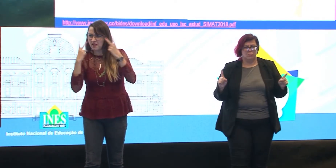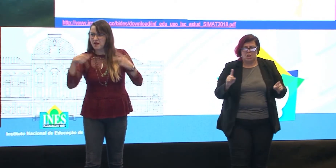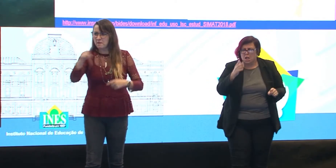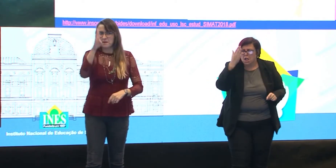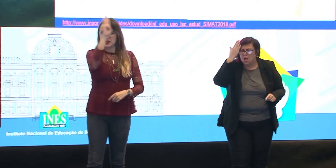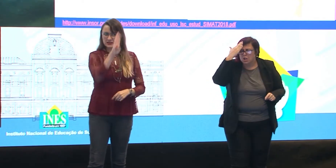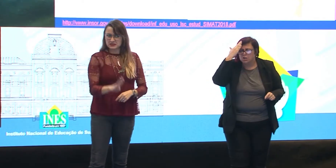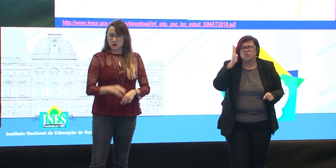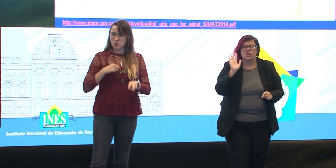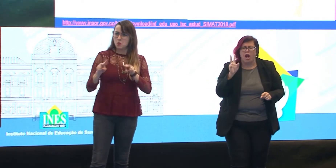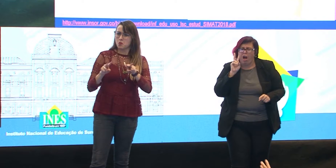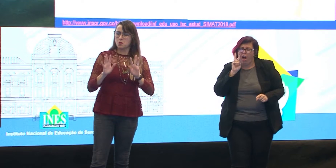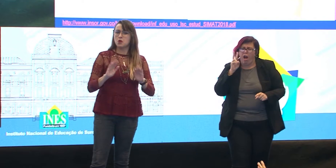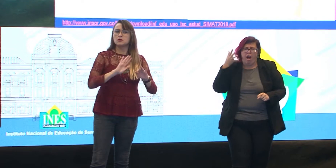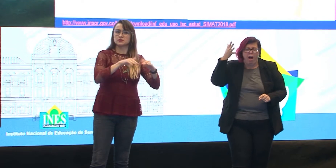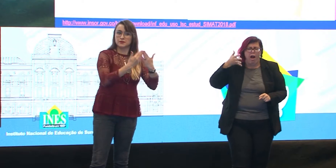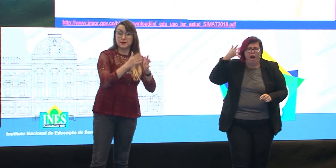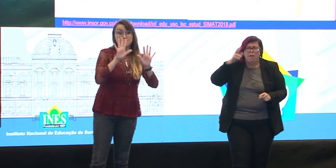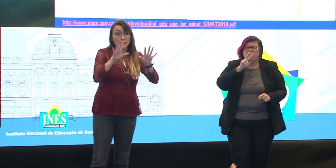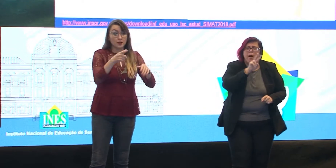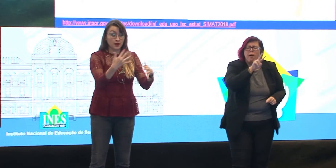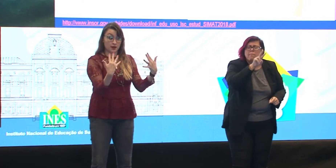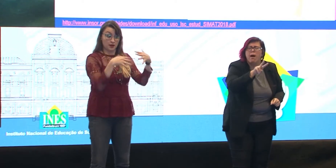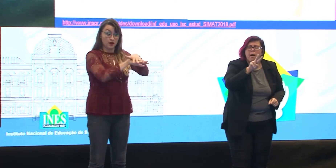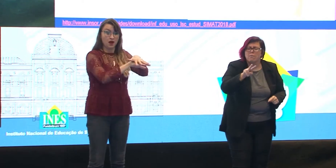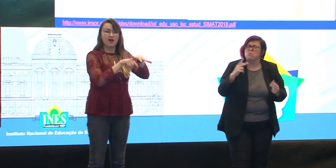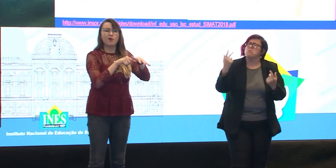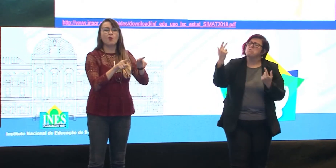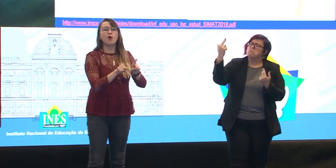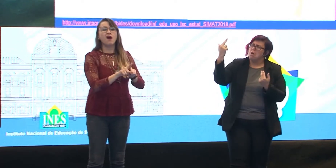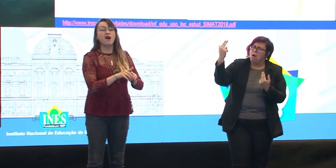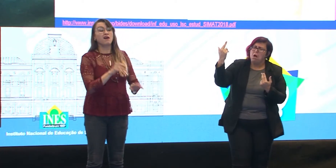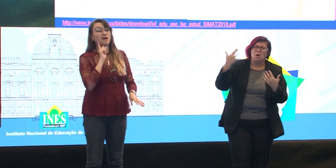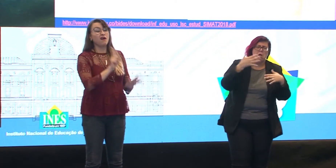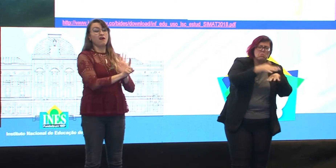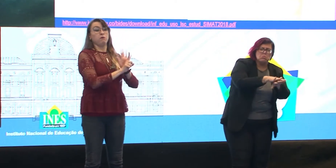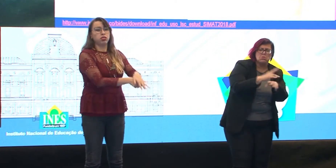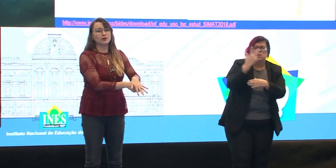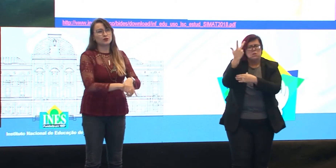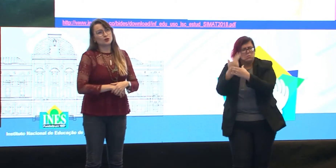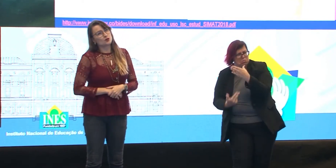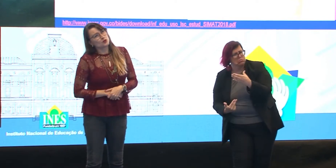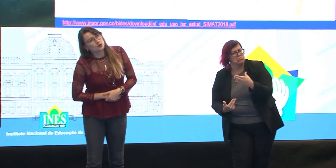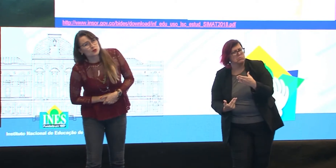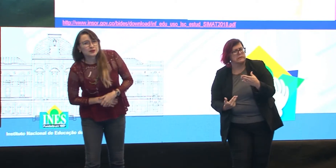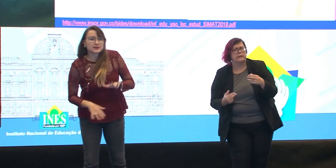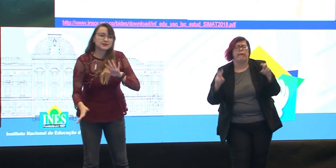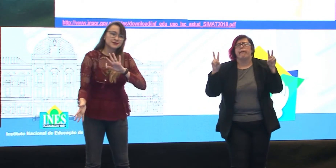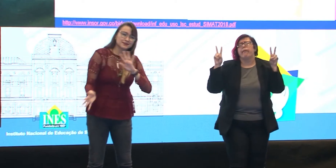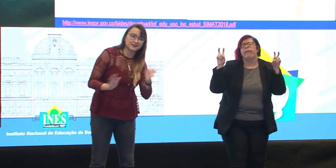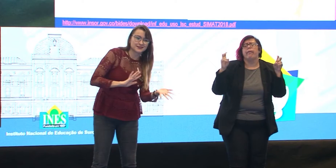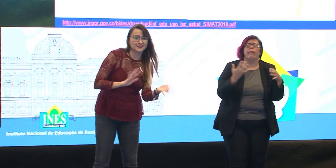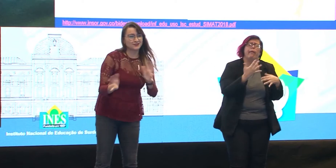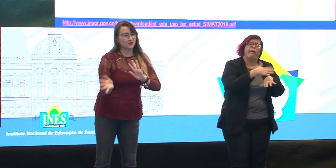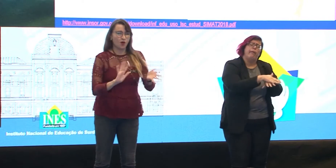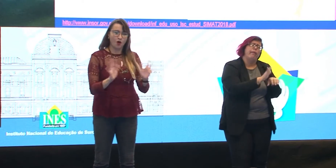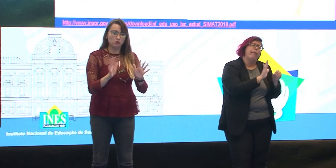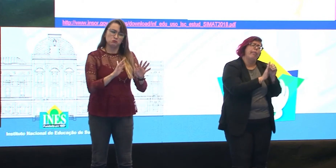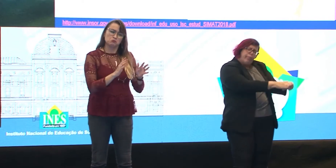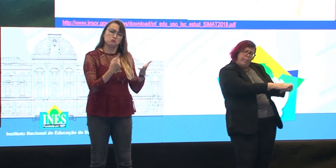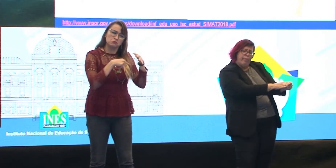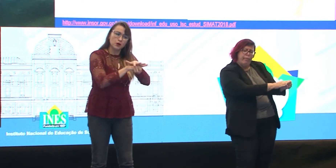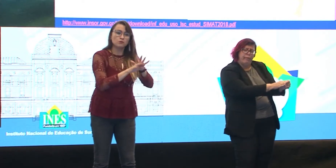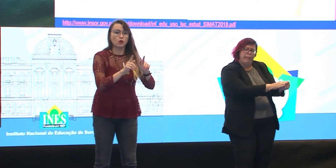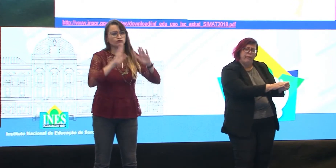tanto escolas inclusivas quanto escolas bilíngues, tais quais eu vi que se assemelha ao Brasil, só que